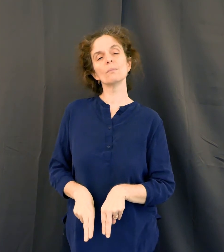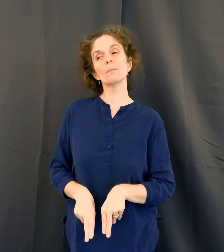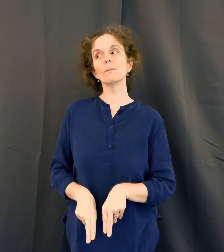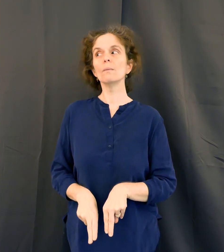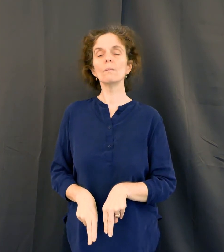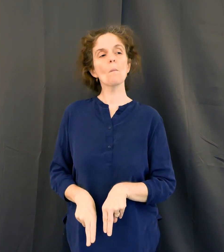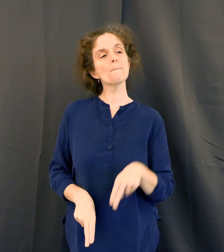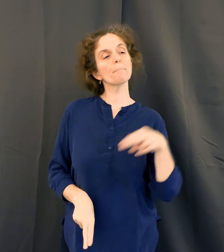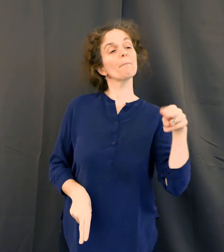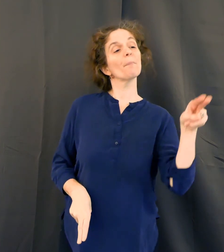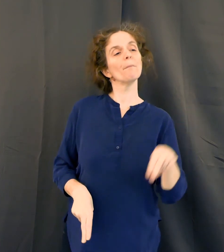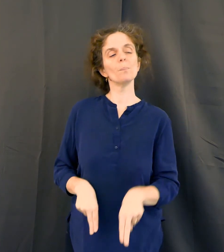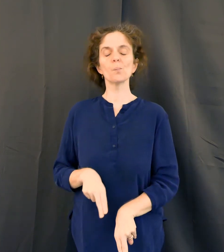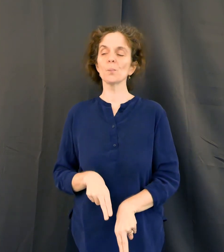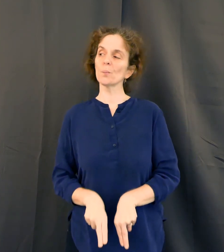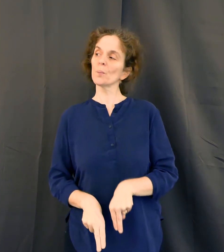à sa manière,